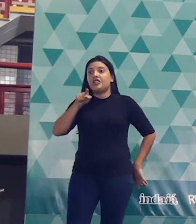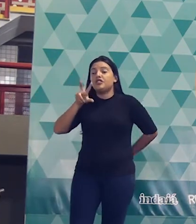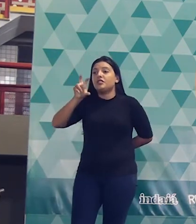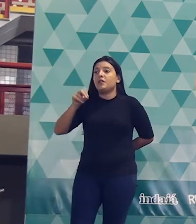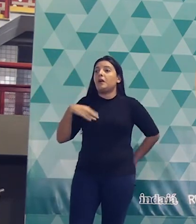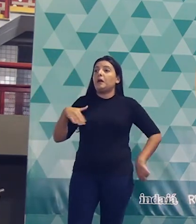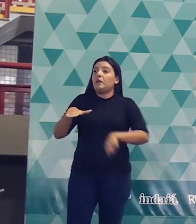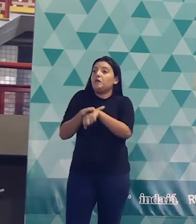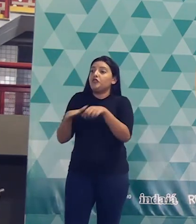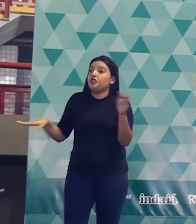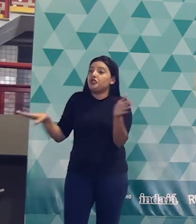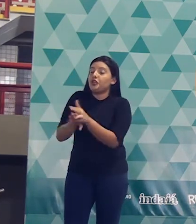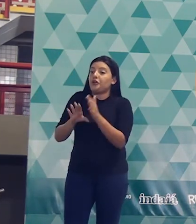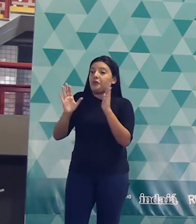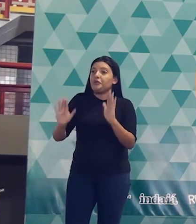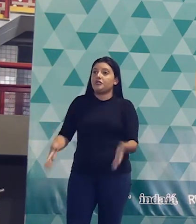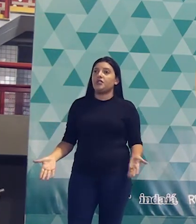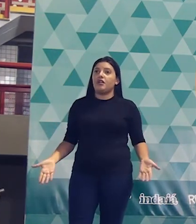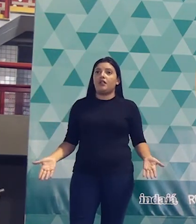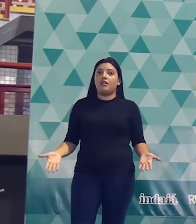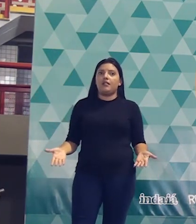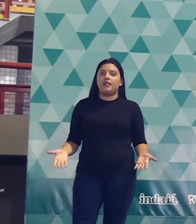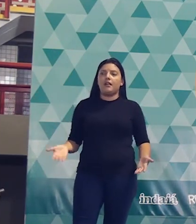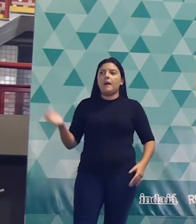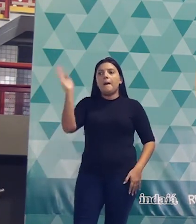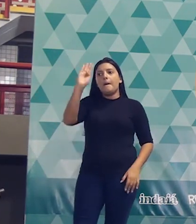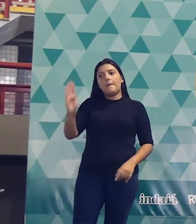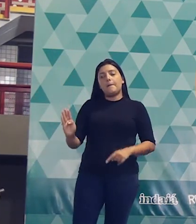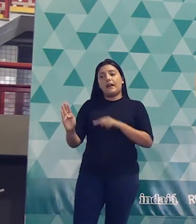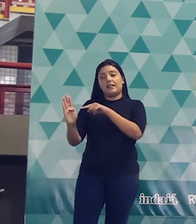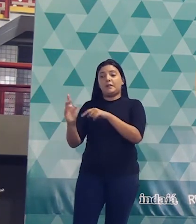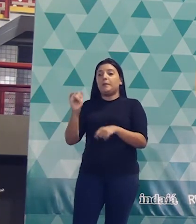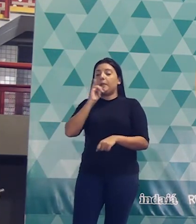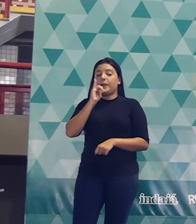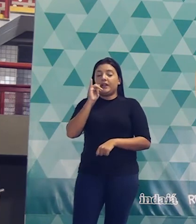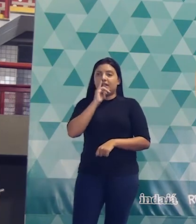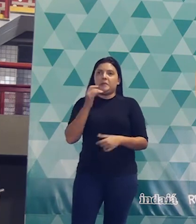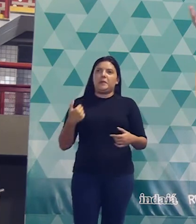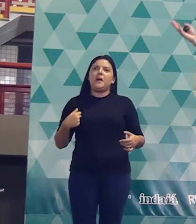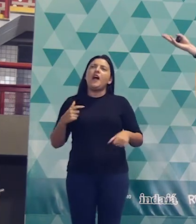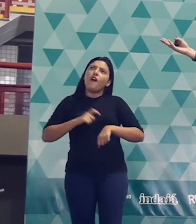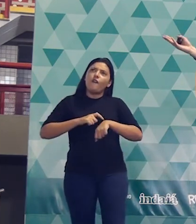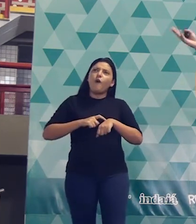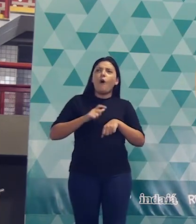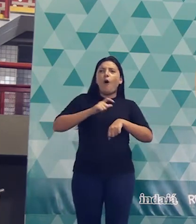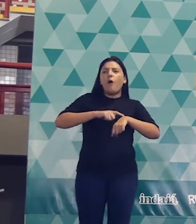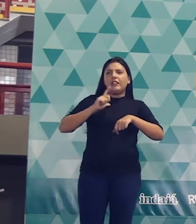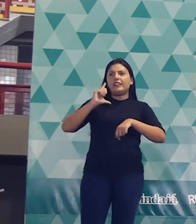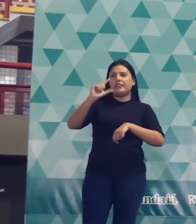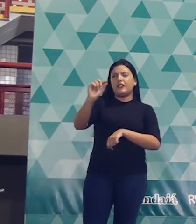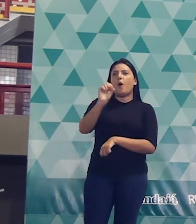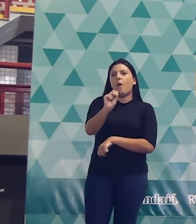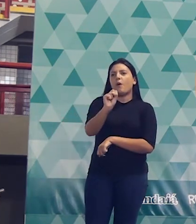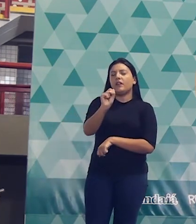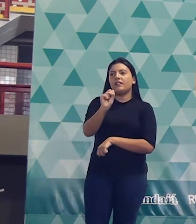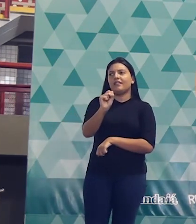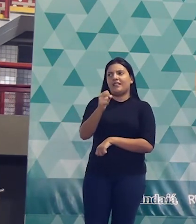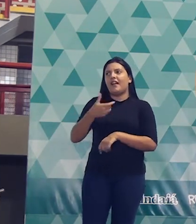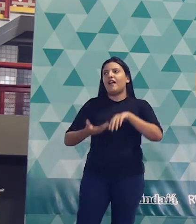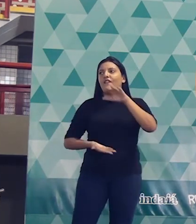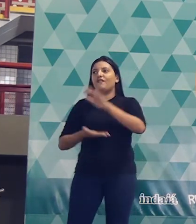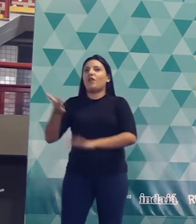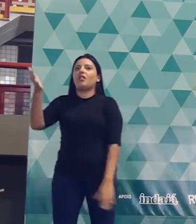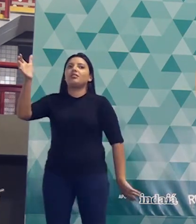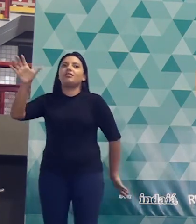né? Porque o brasileiro, ele tem outro fuso horário, né? Ele marca 8 para sair 10, né? Entendeu? Você nem tomou